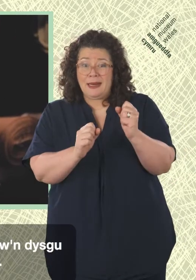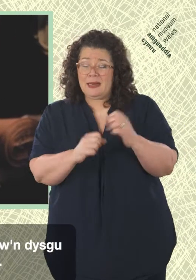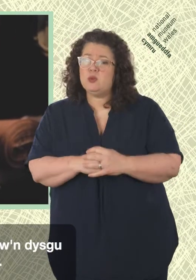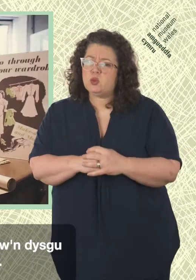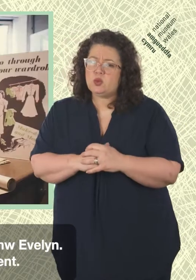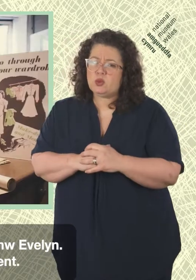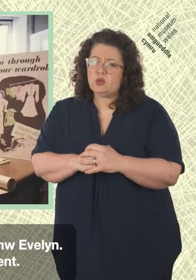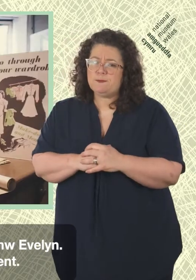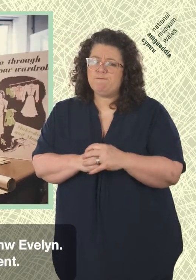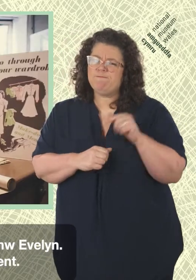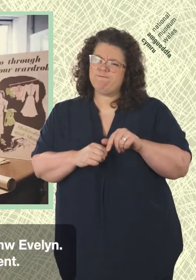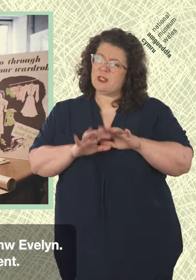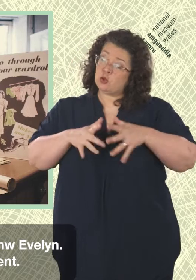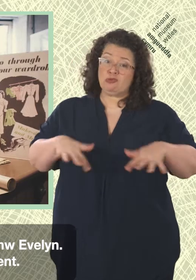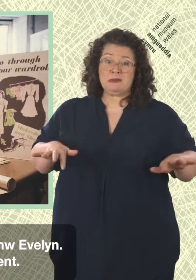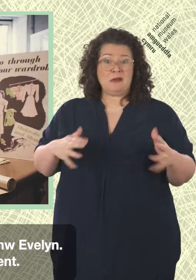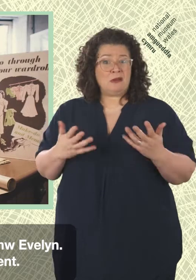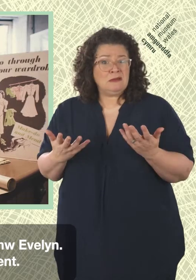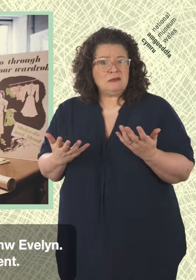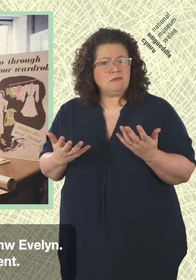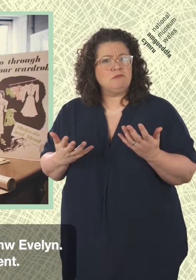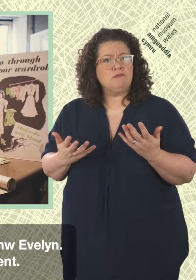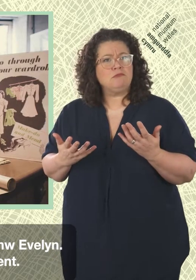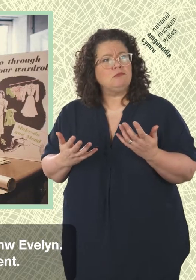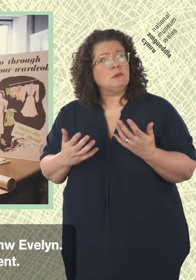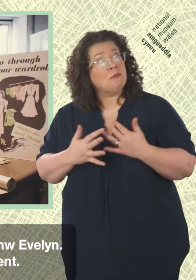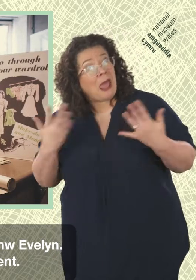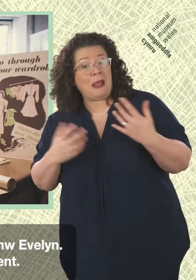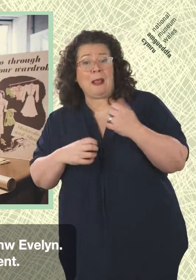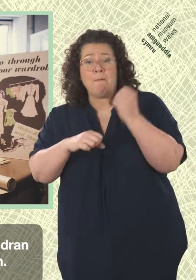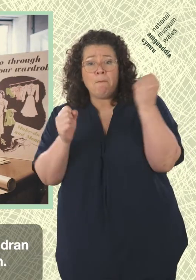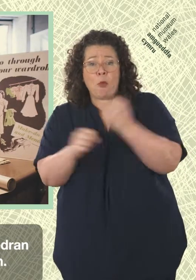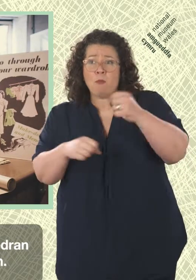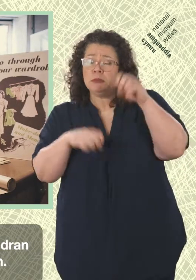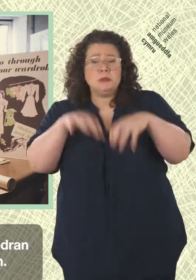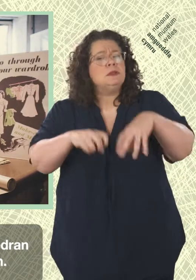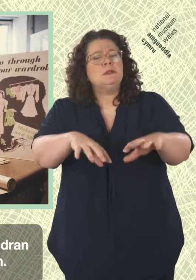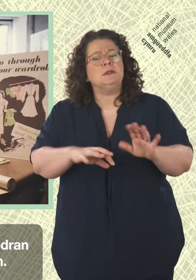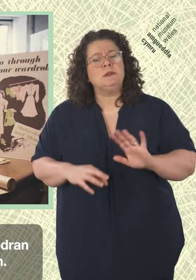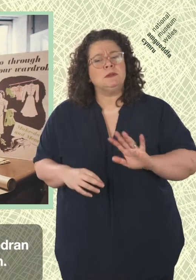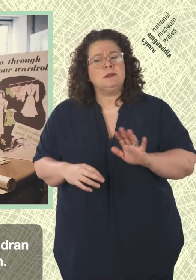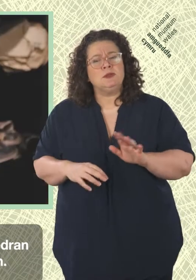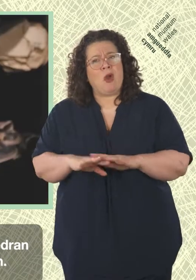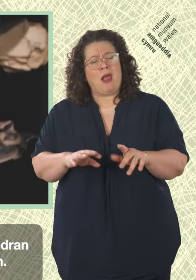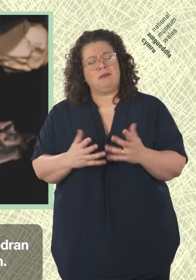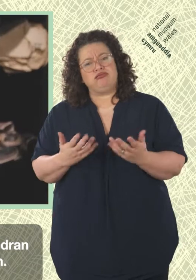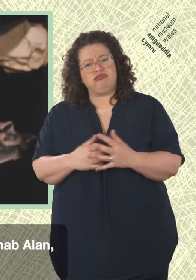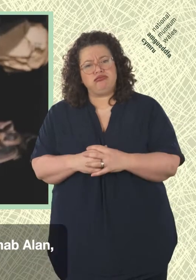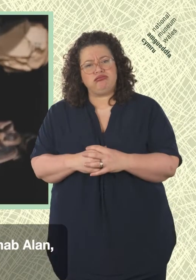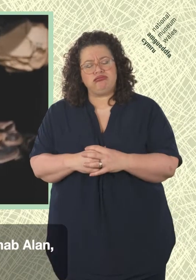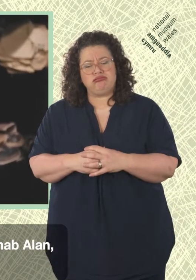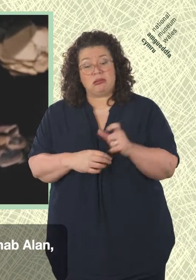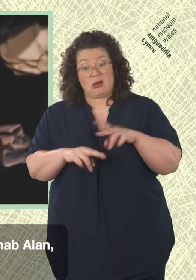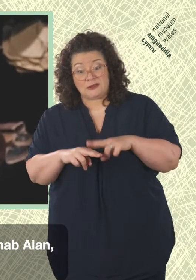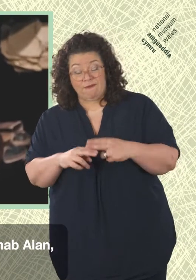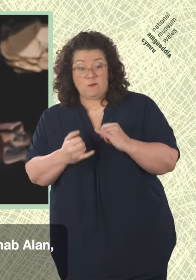nawr. Mae dy fi evacuee o'r enw Evelyn, mae hi'n dod o Kent. Wel, mae hi'n un o'r oedran a ferch i Joan, mae